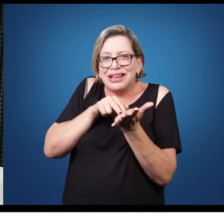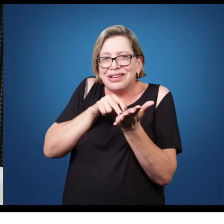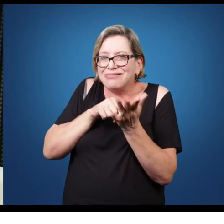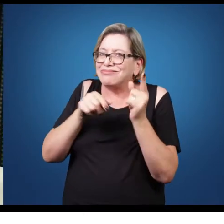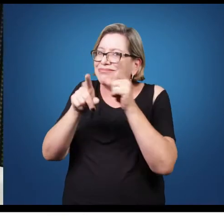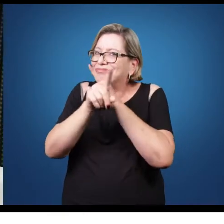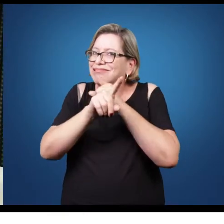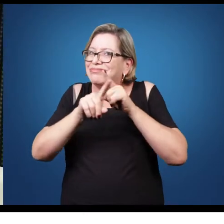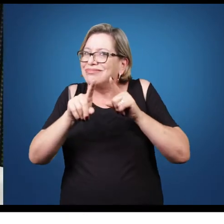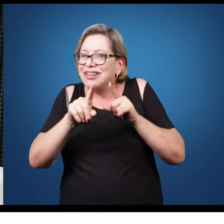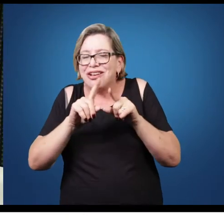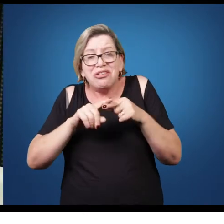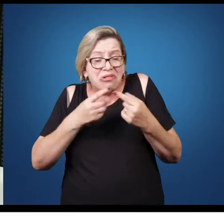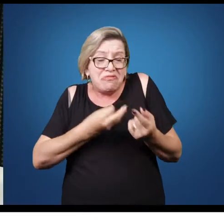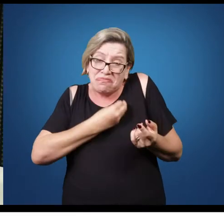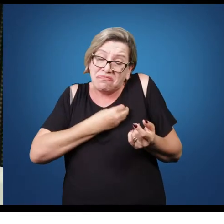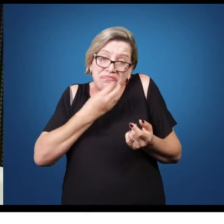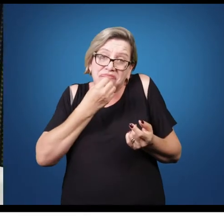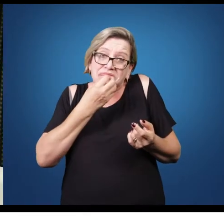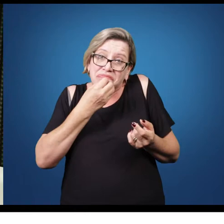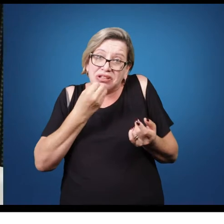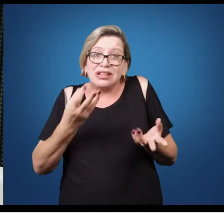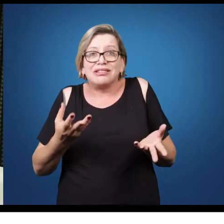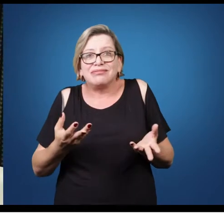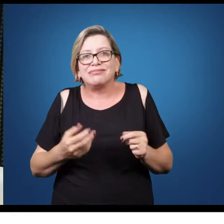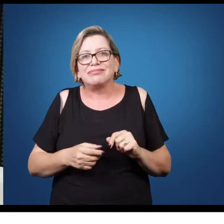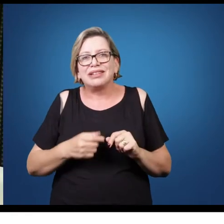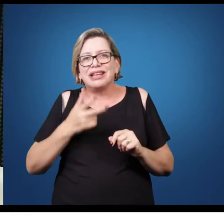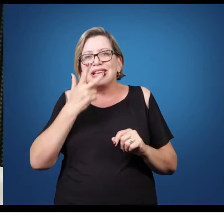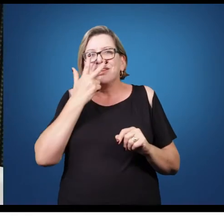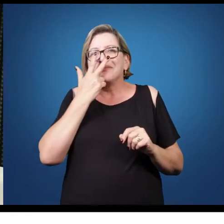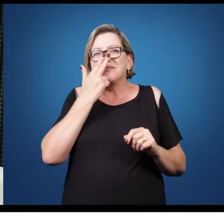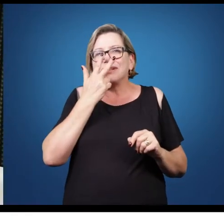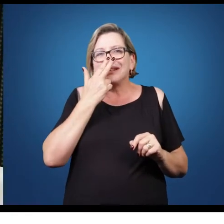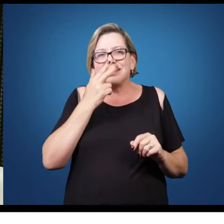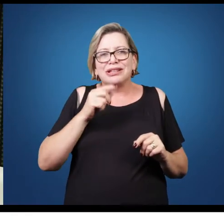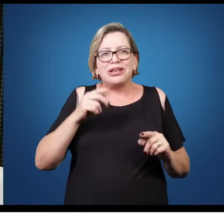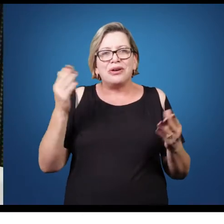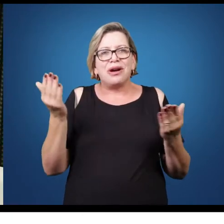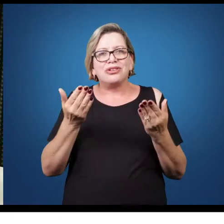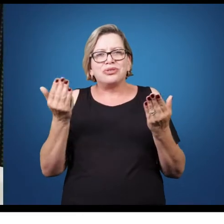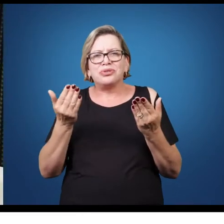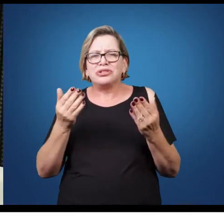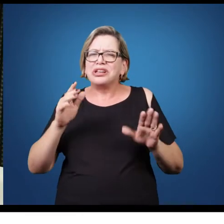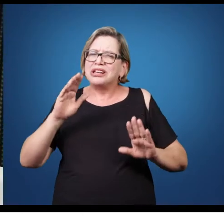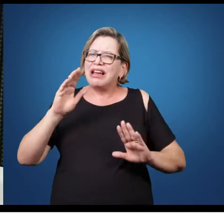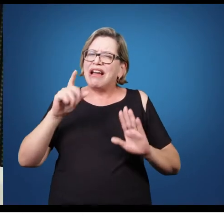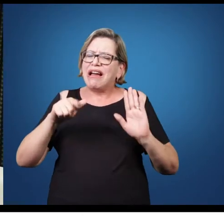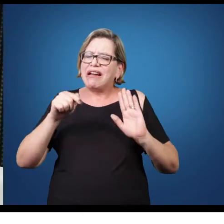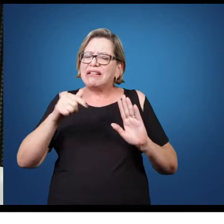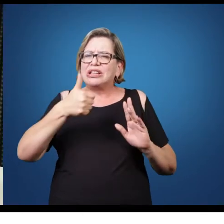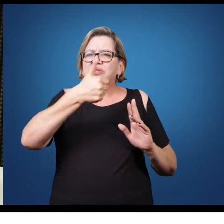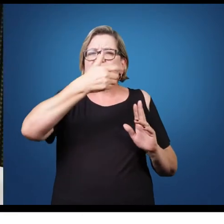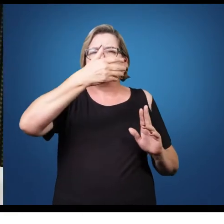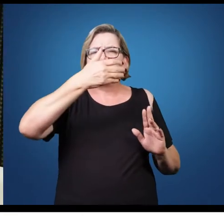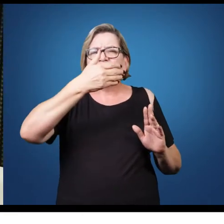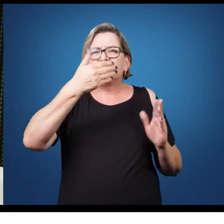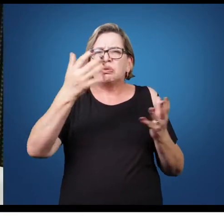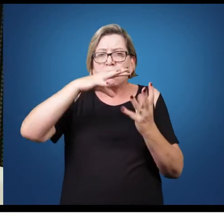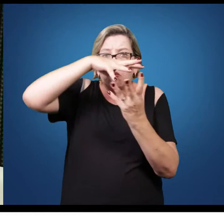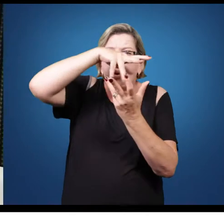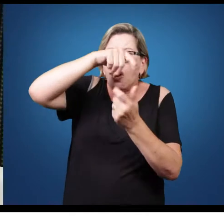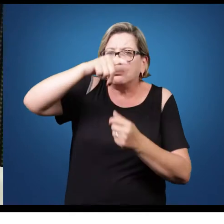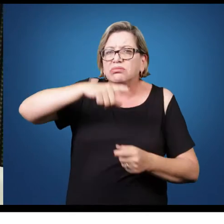de opção musical nesse âmbito da indústria então você tem certeza que hoje temos 10 mil grupos lançando discos no mundo inteiro